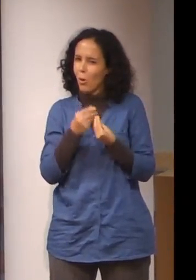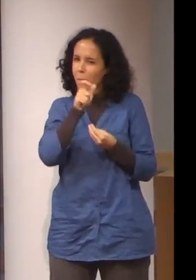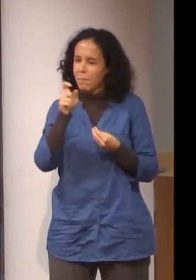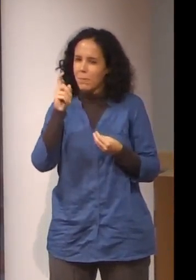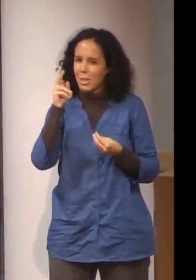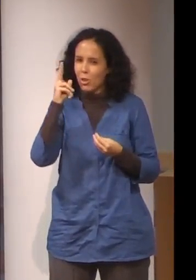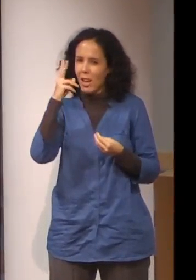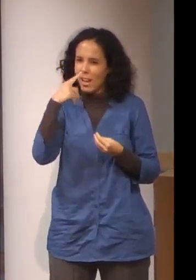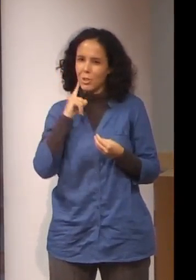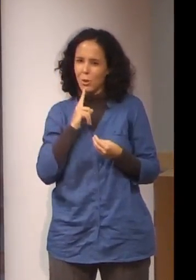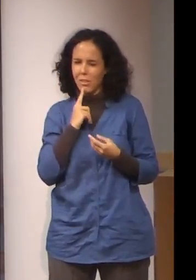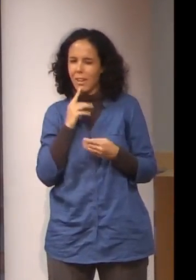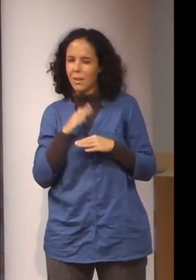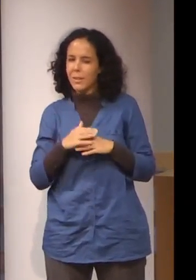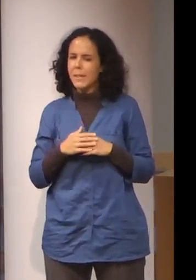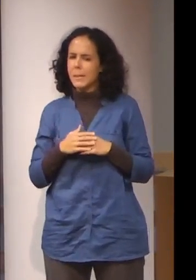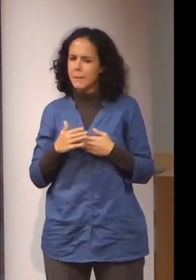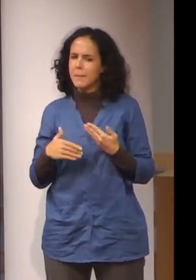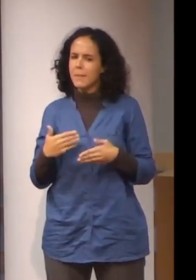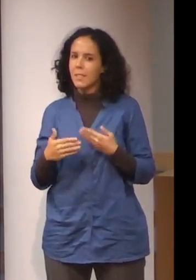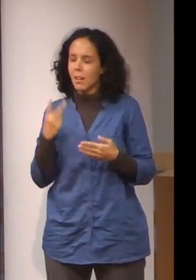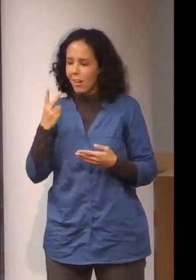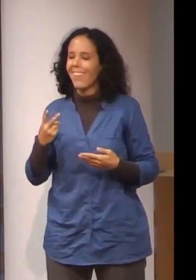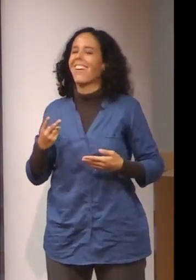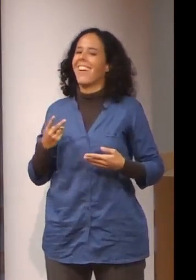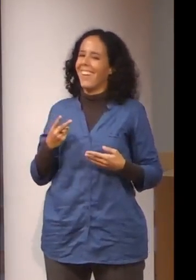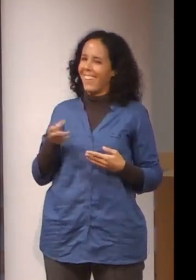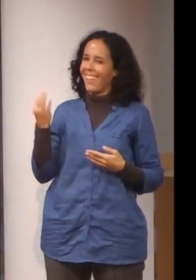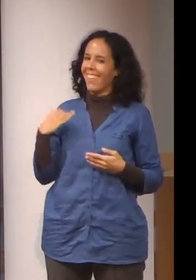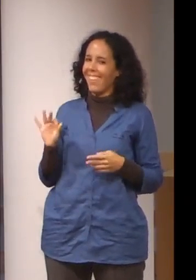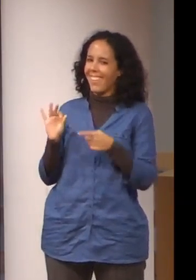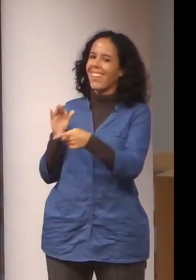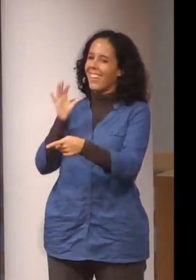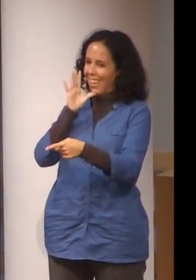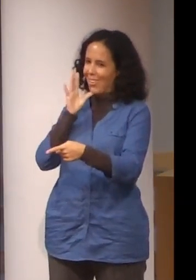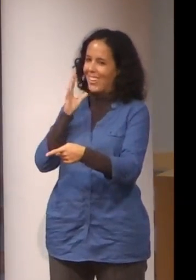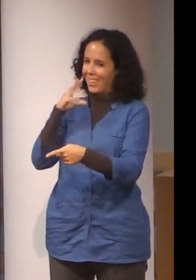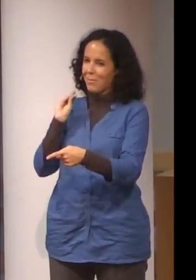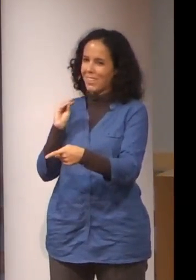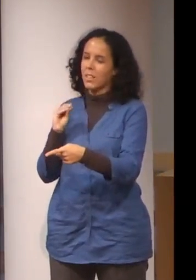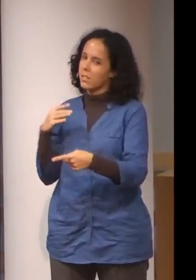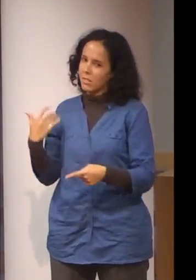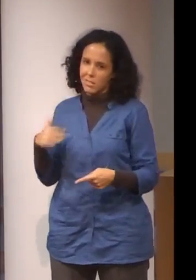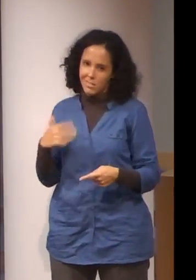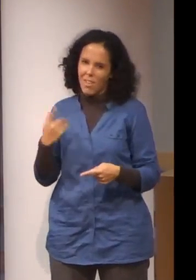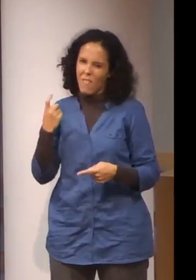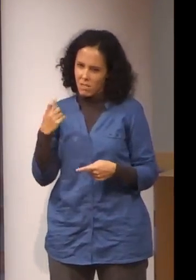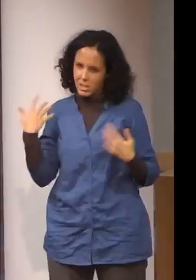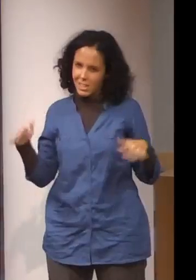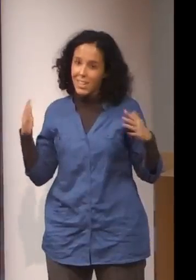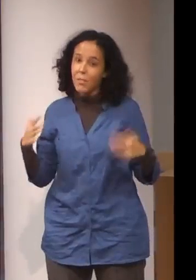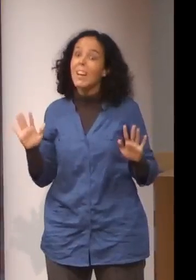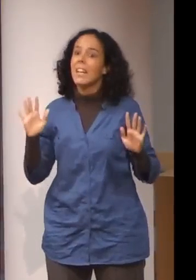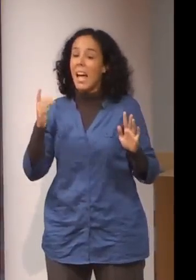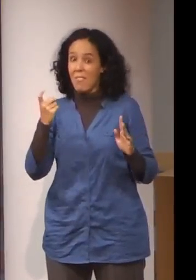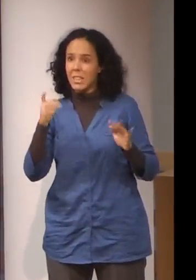Yo durante 2 años he visto trabajar mucho a las personas sordociegas para conseguir lo que han conseguido la semana